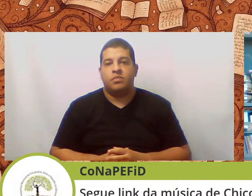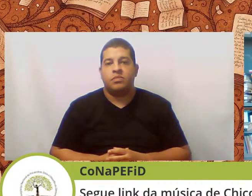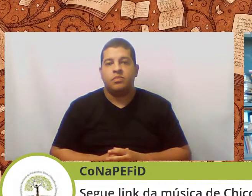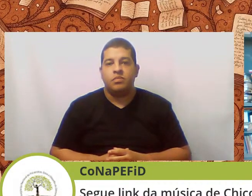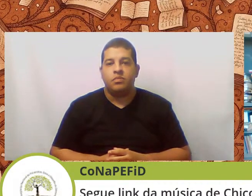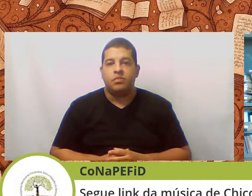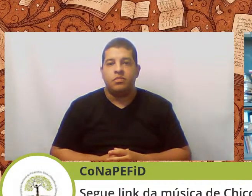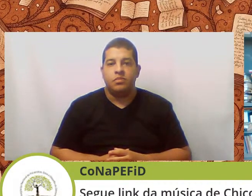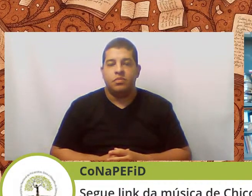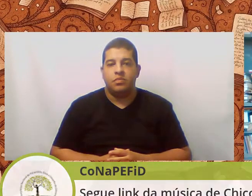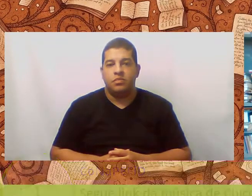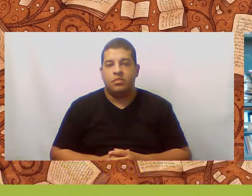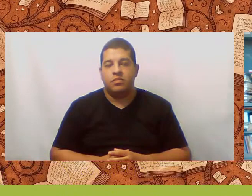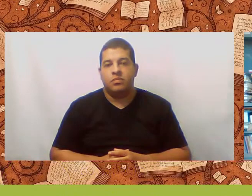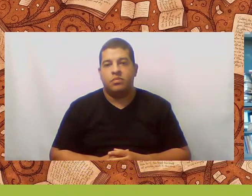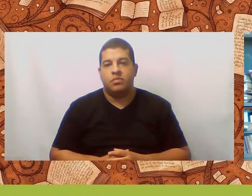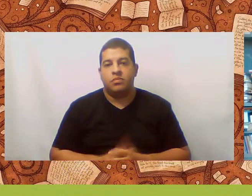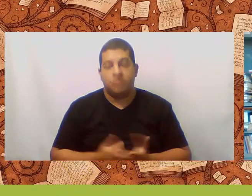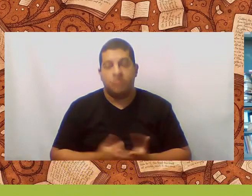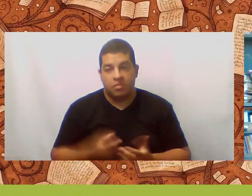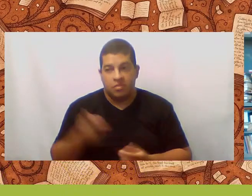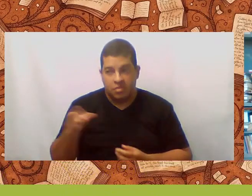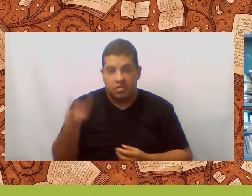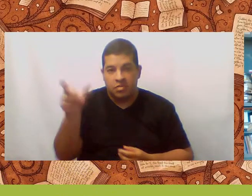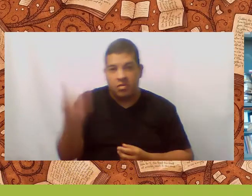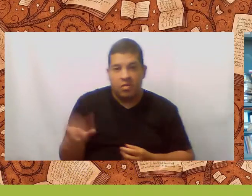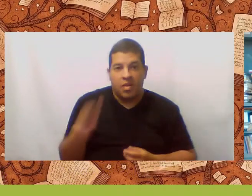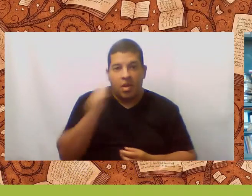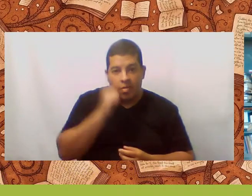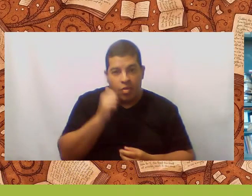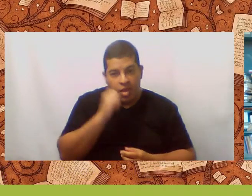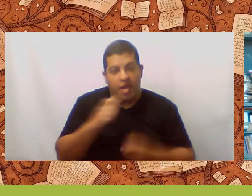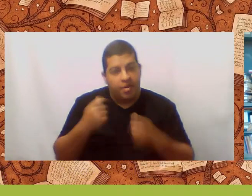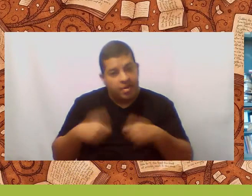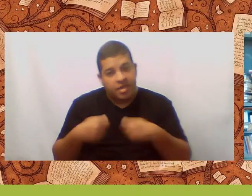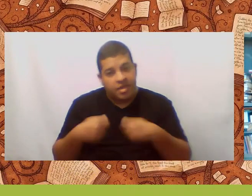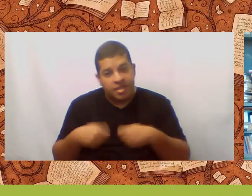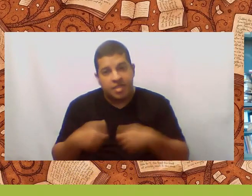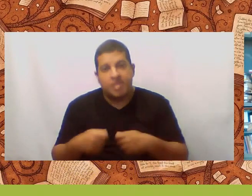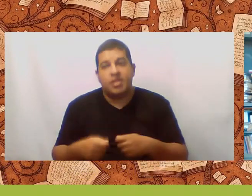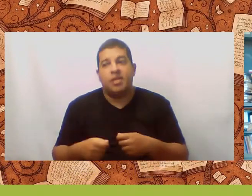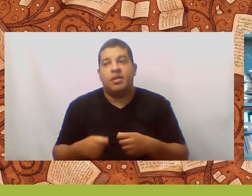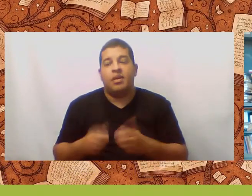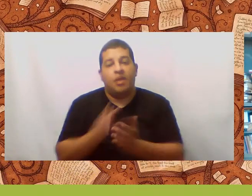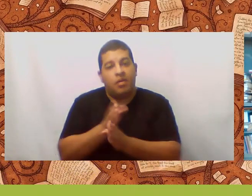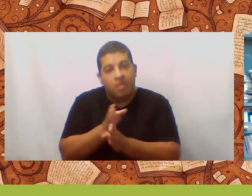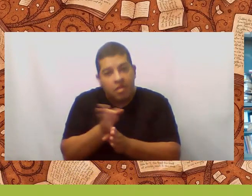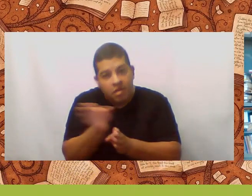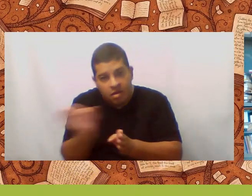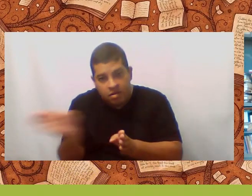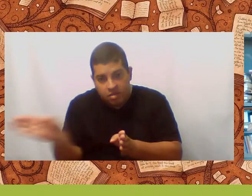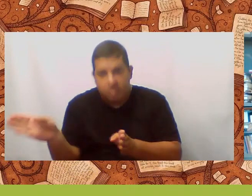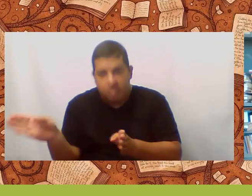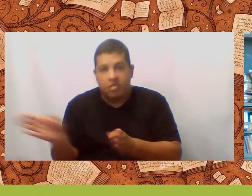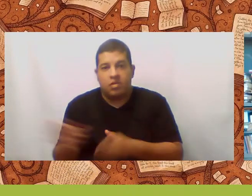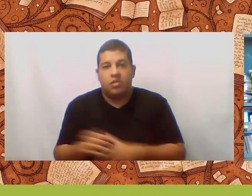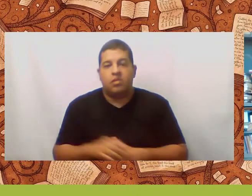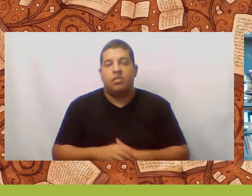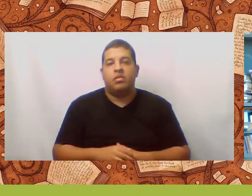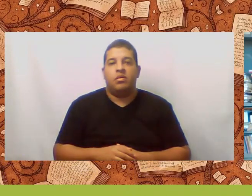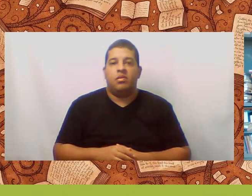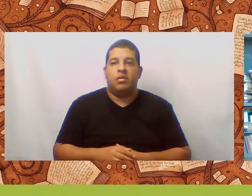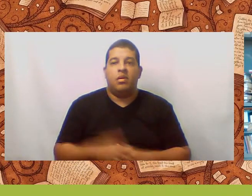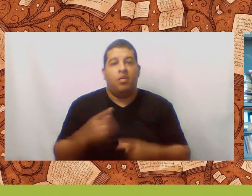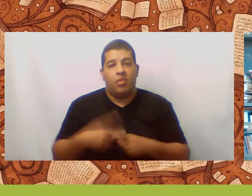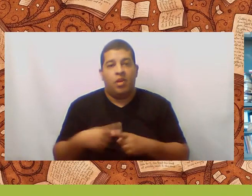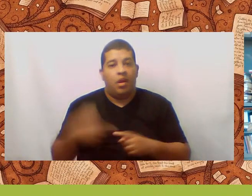De forma que as mulheres saiam fora do barco, né, para não serem, né,